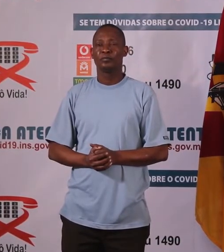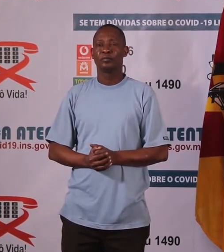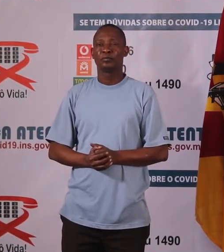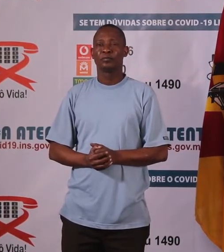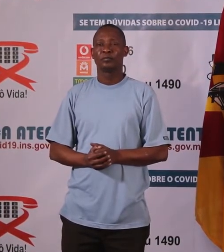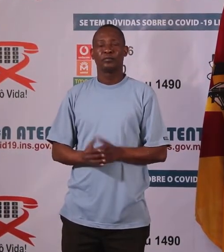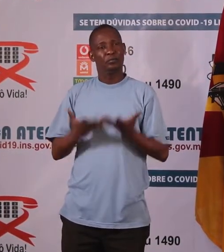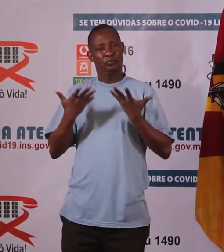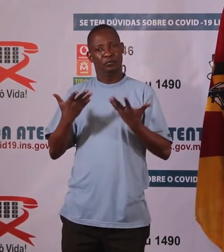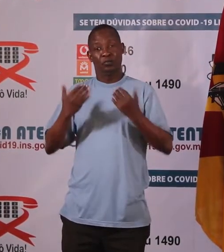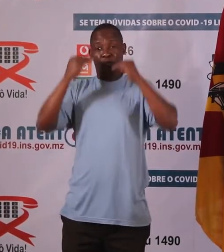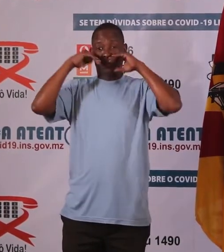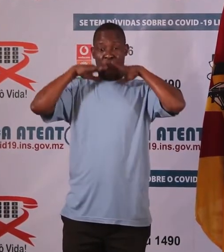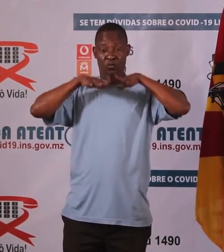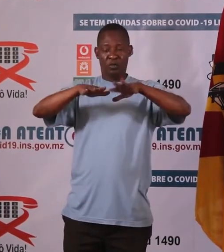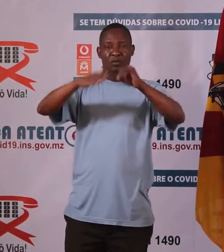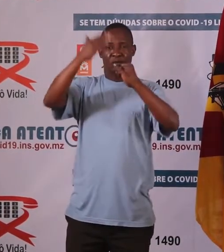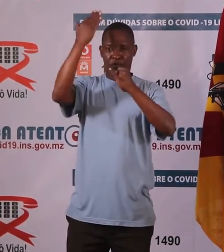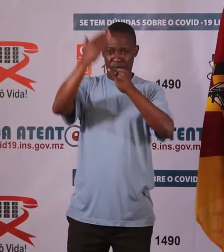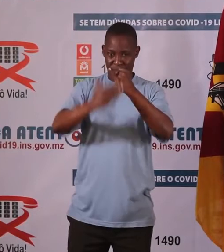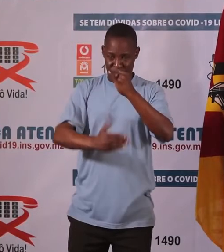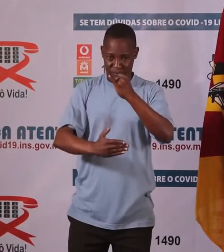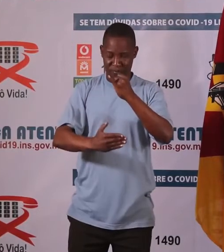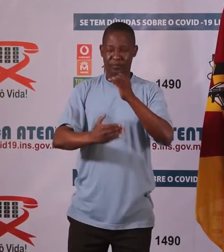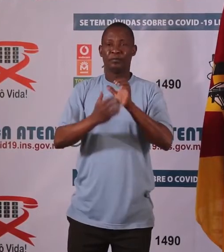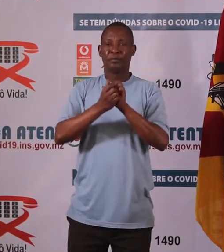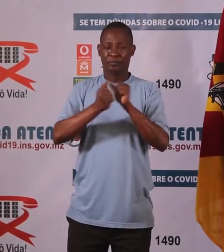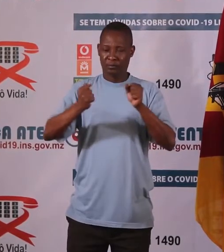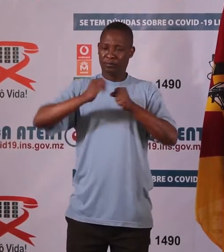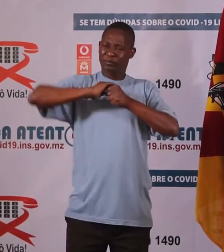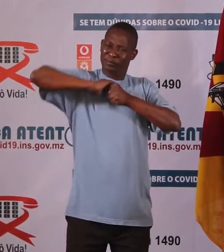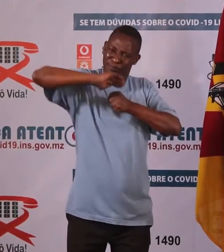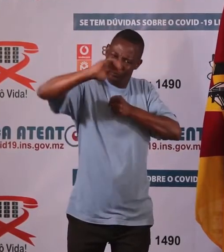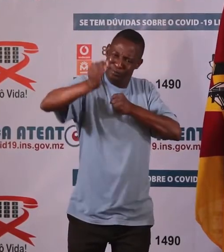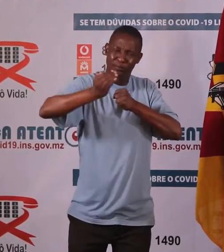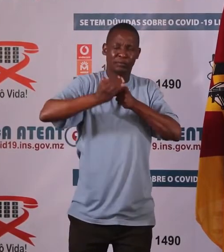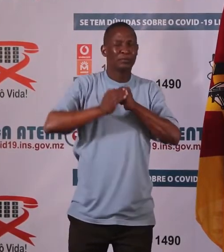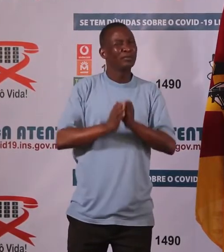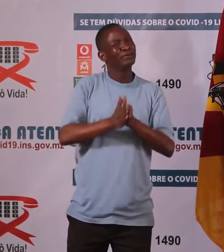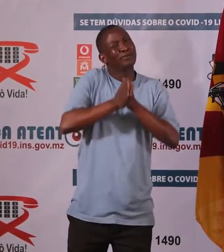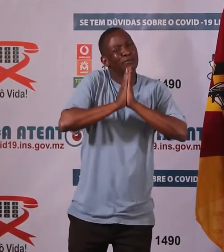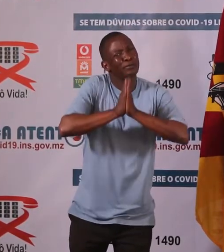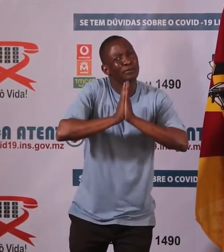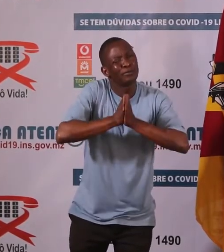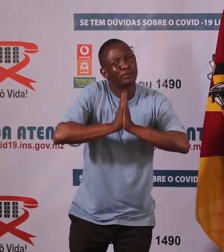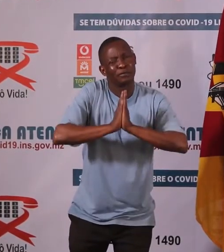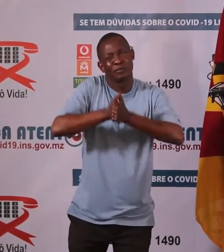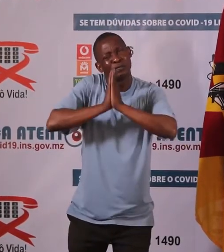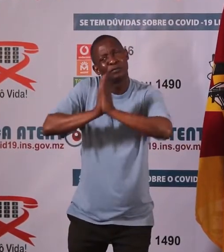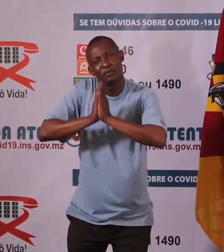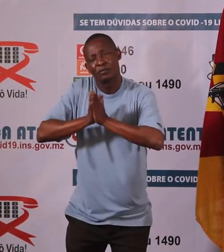Vamos terminar a nossa comunicação de hoje, reiterando o nosso apelo para